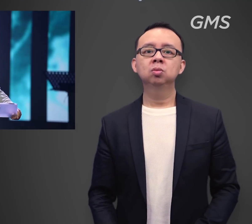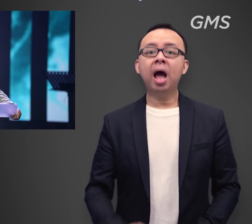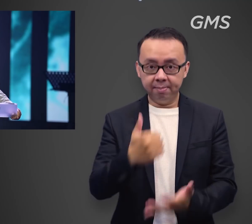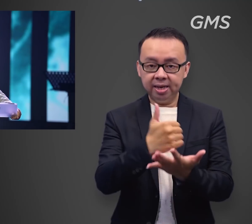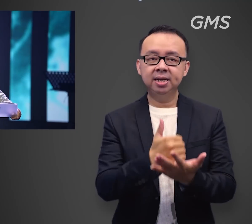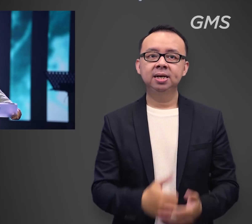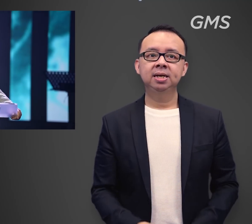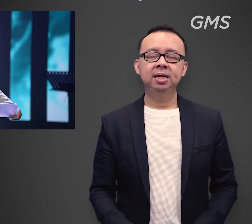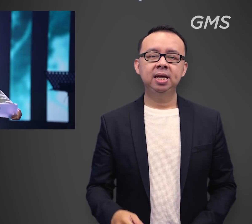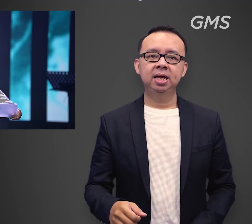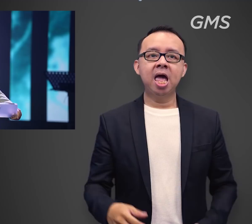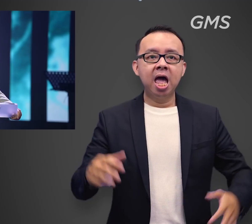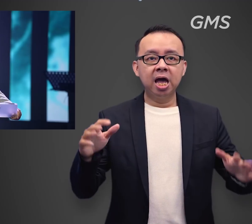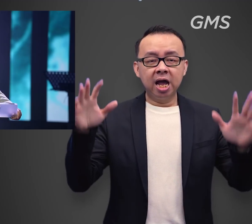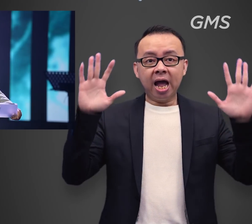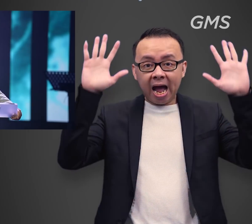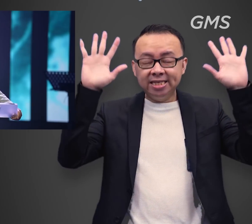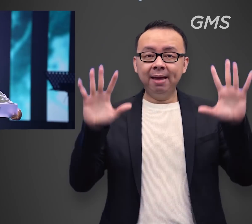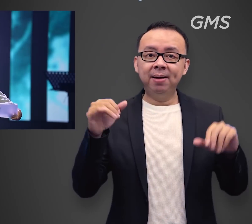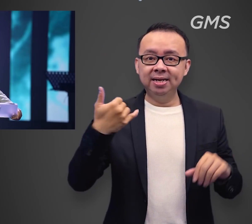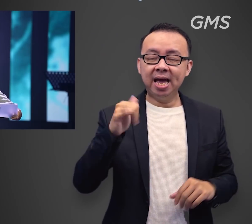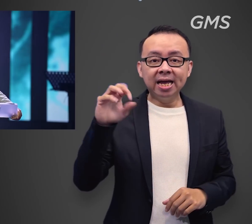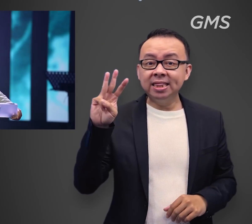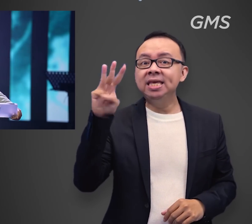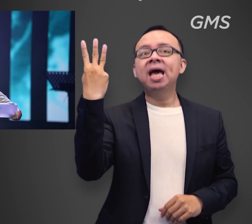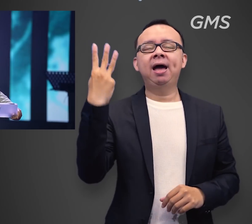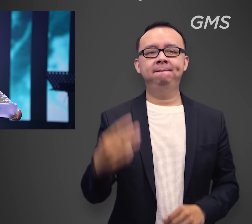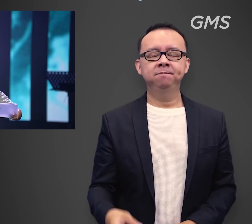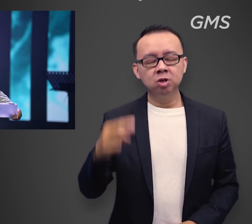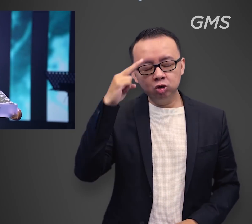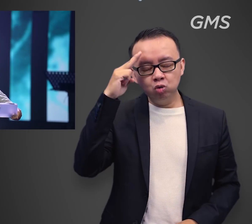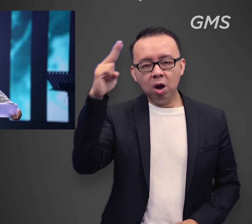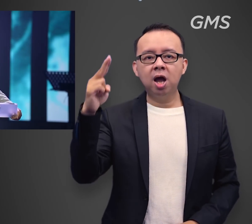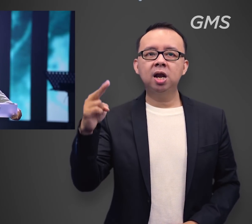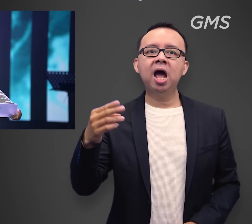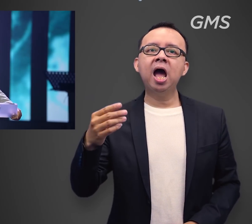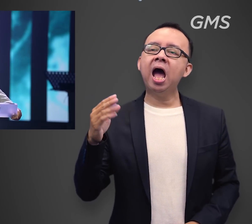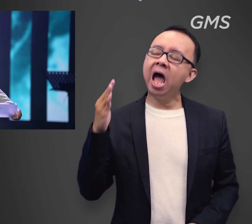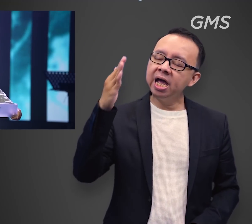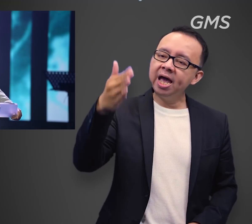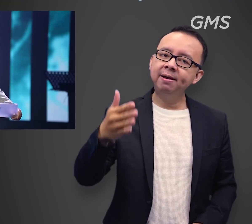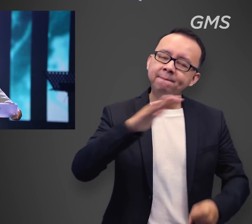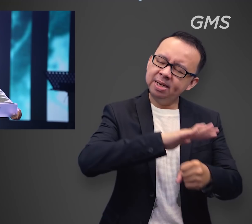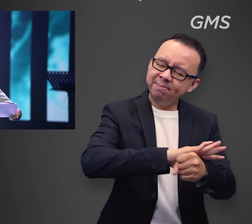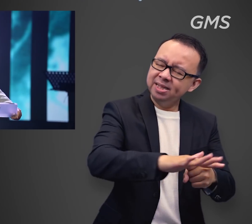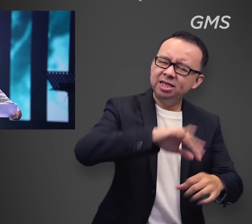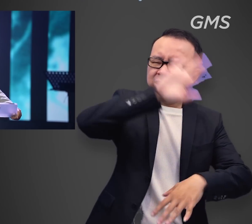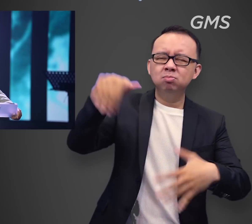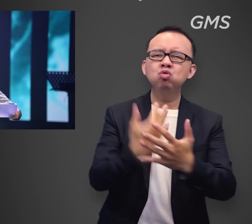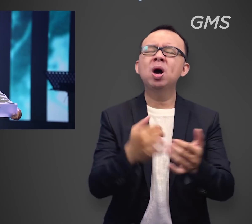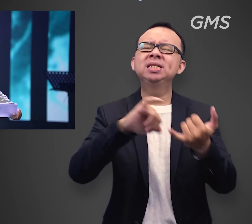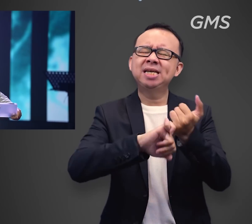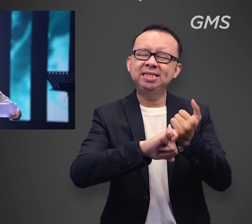Amin. Lalu keajaiban Tuhan yang ketiga adalah Tuhan akan menepati semua janji atas kita. Turun-temurun.